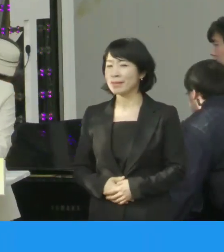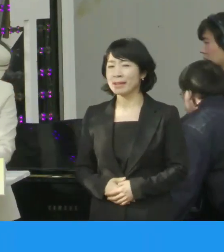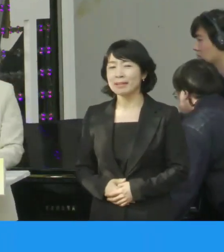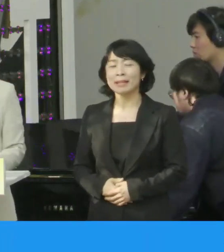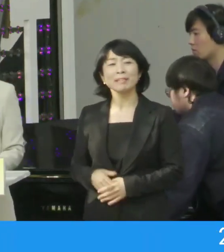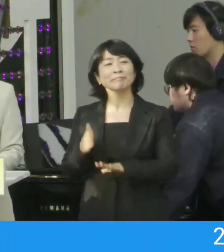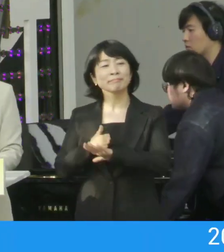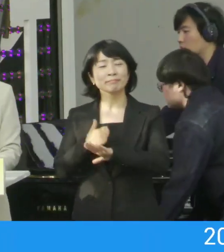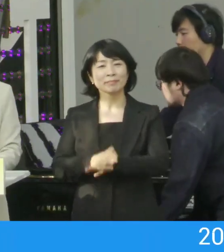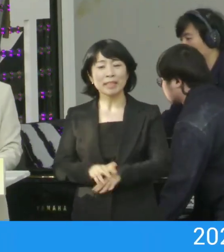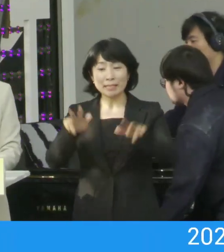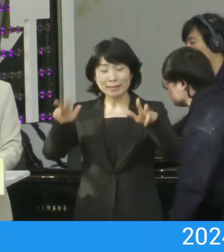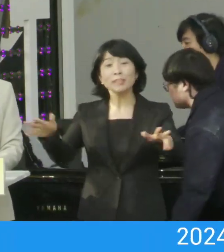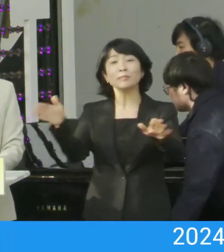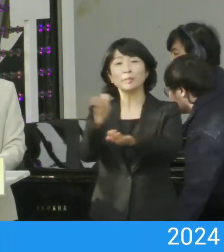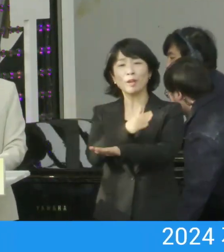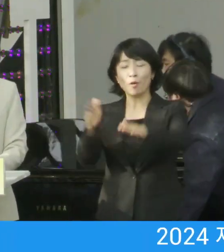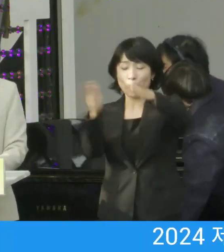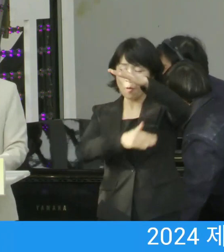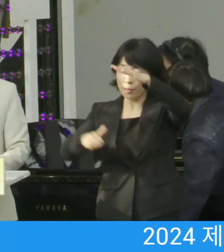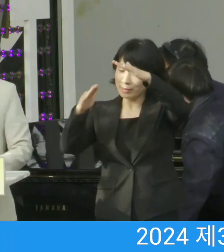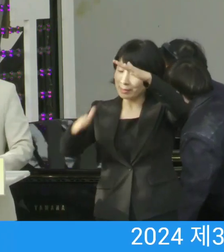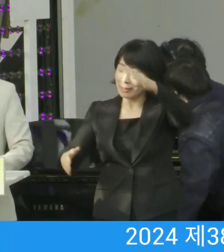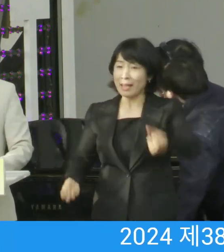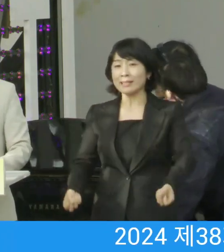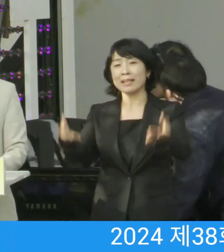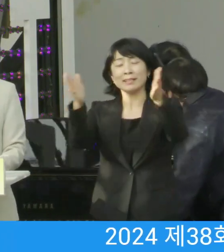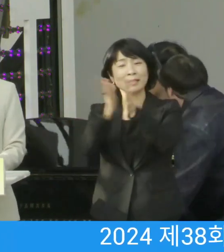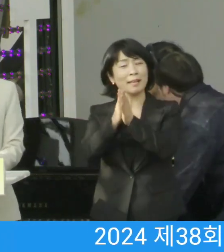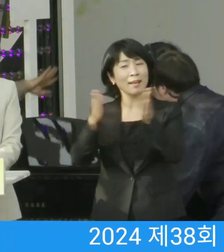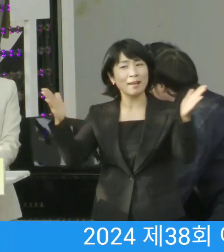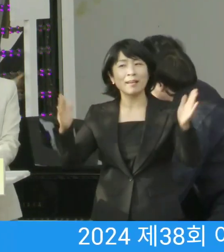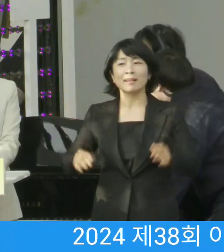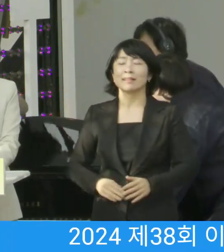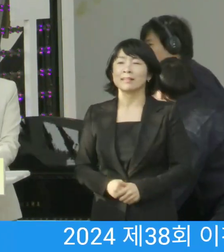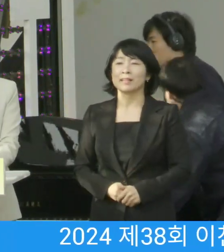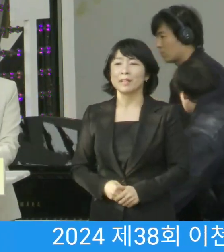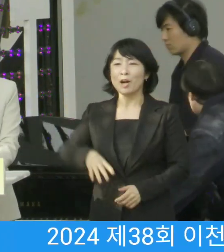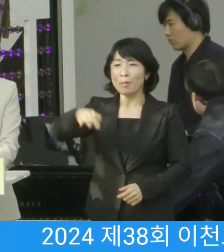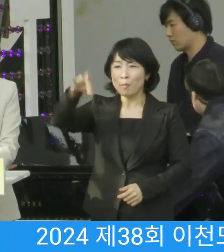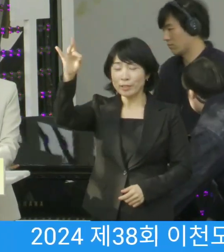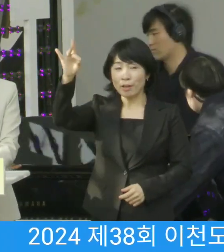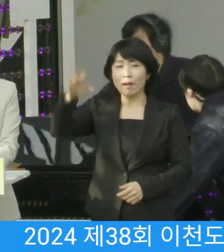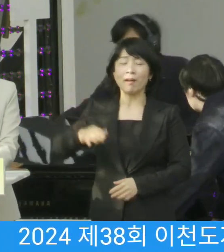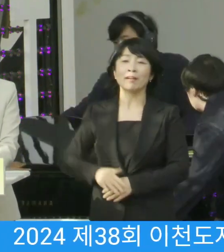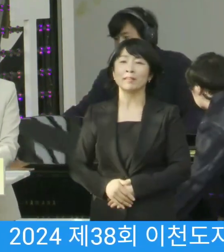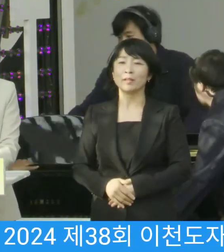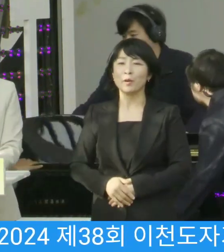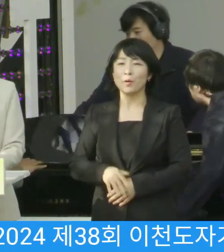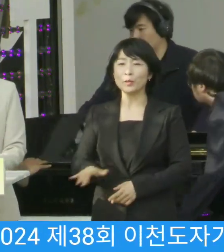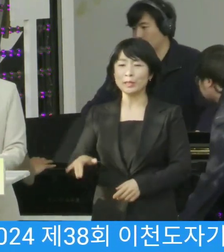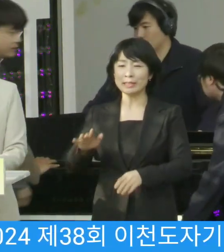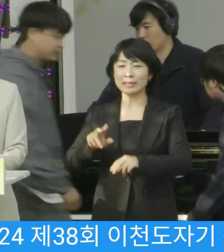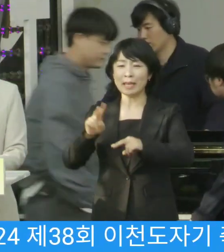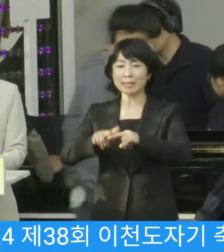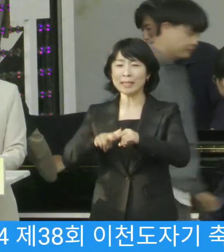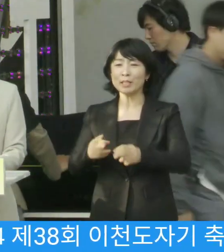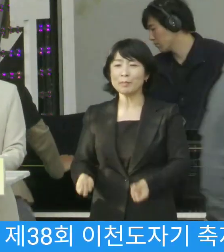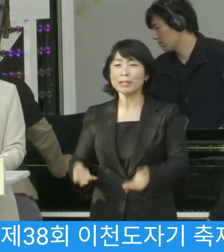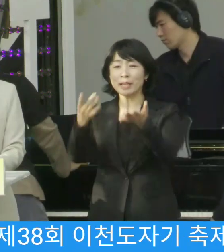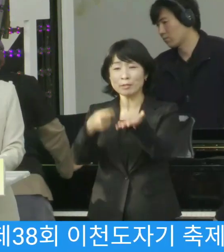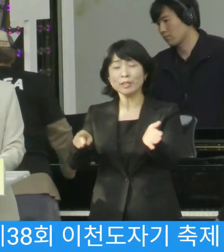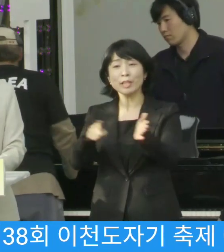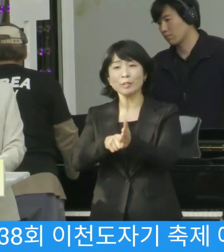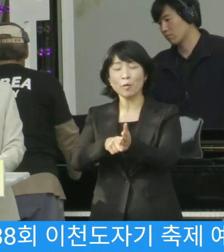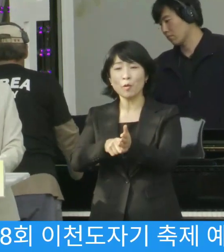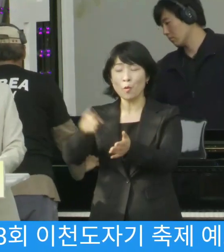네, 감사합니다. 그럼 지금부터 공식 행사를 시작하겠습니다. 먼저 오늘 이 자리를 빛내주시기 위해서 참석해주신